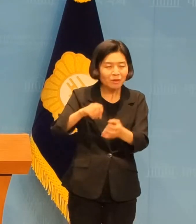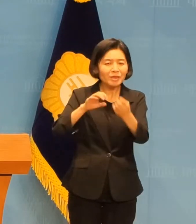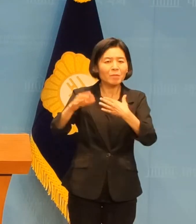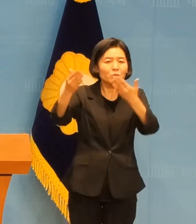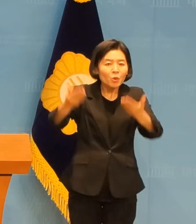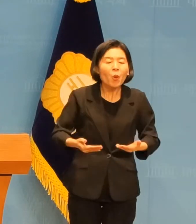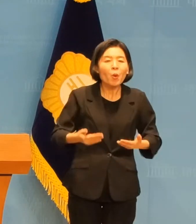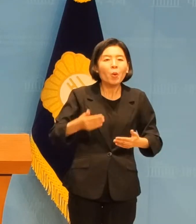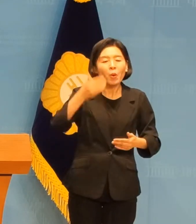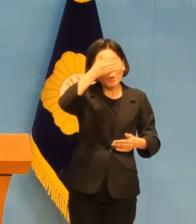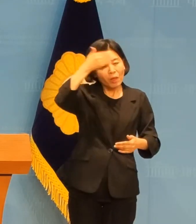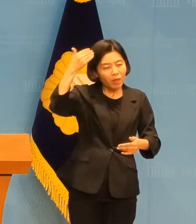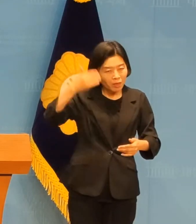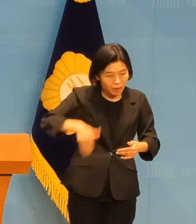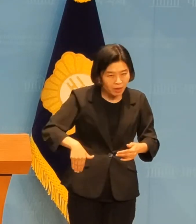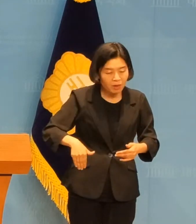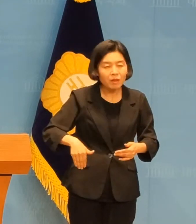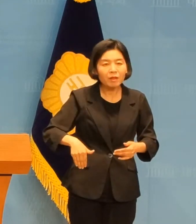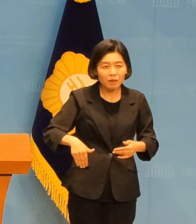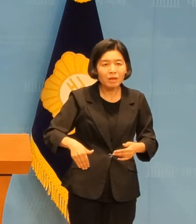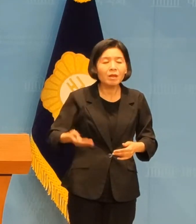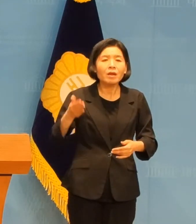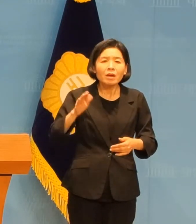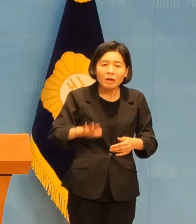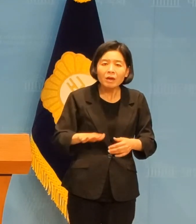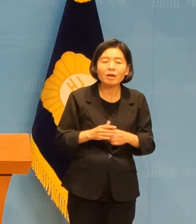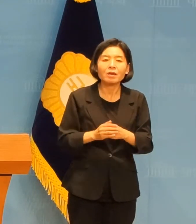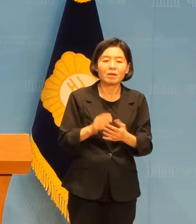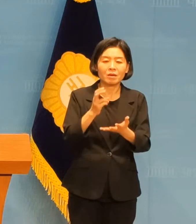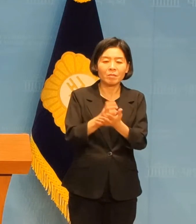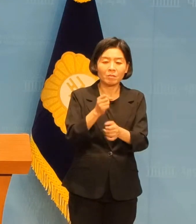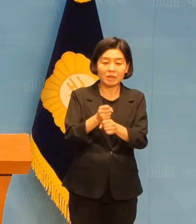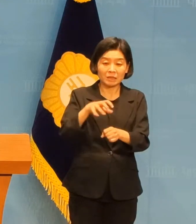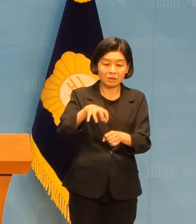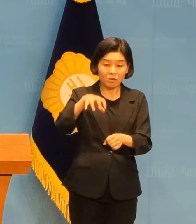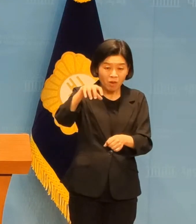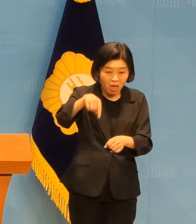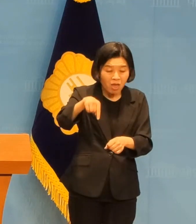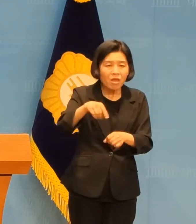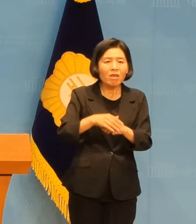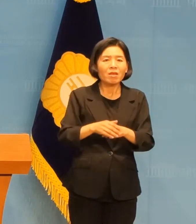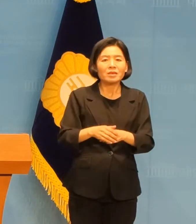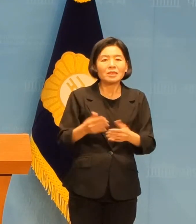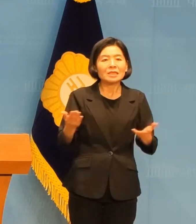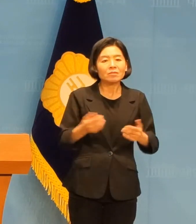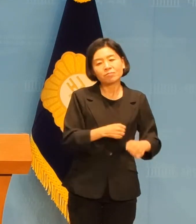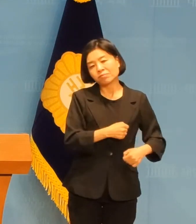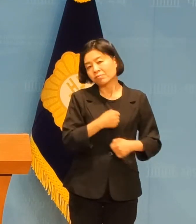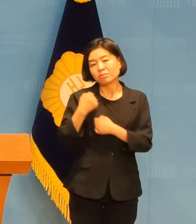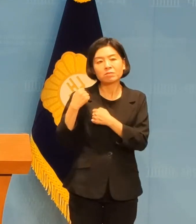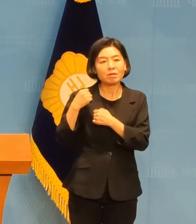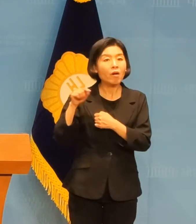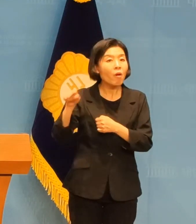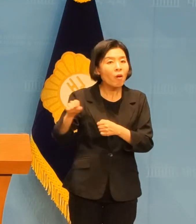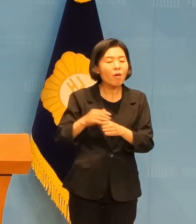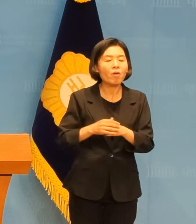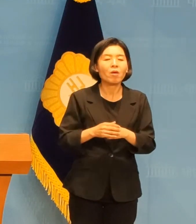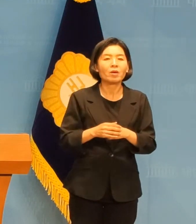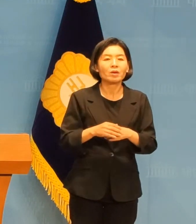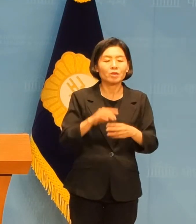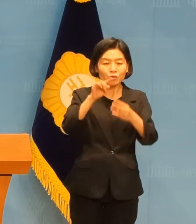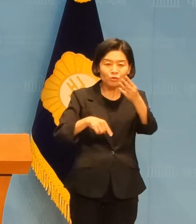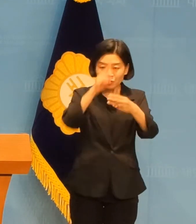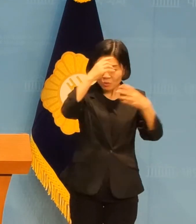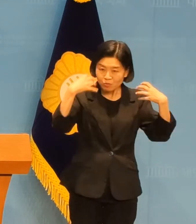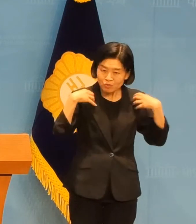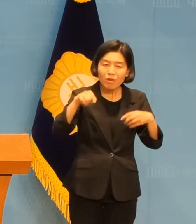다행이라고는 생각하지만 그러나 그동안 법제처가 한 이런 직무유기와 윤석열 정권과 함께